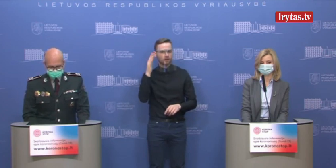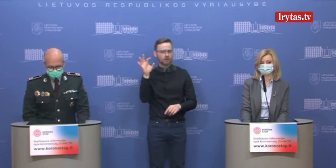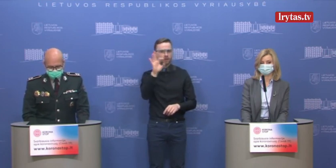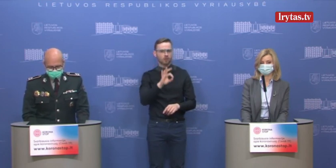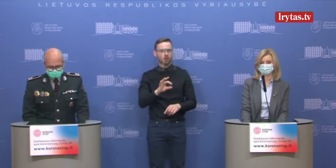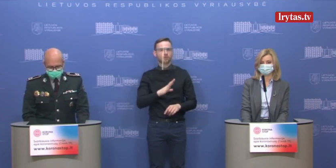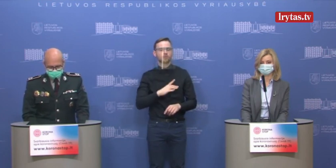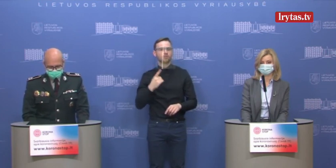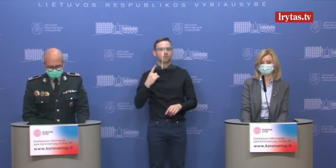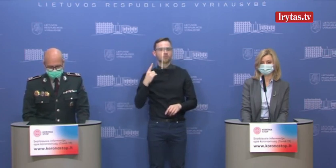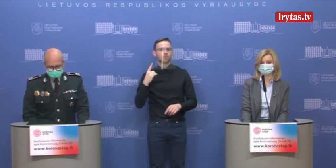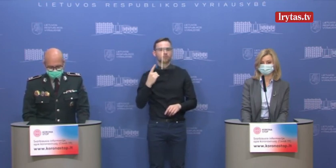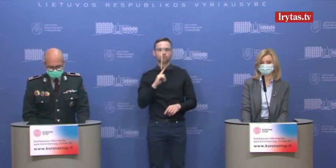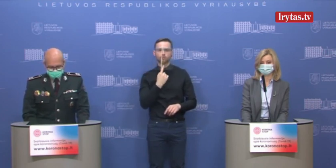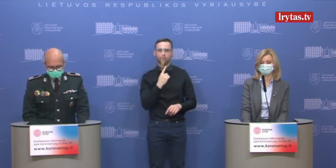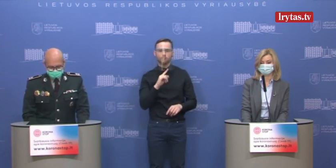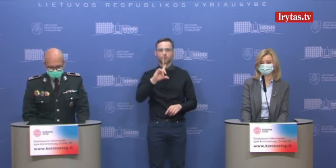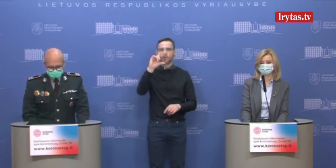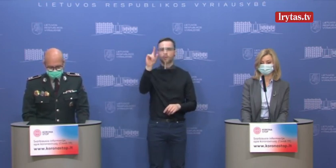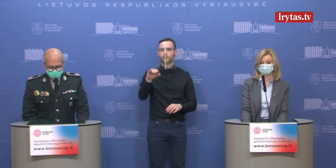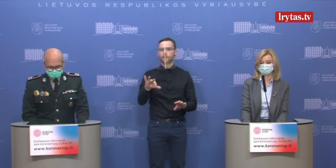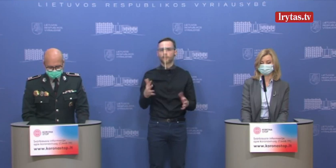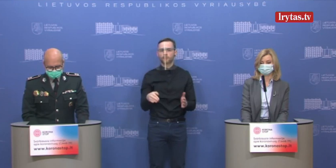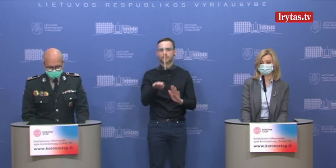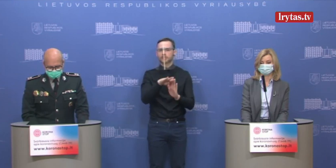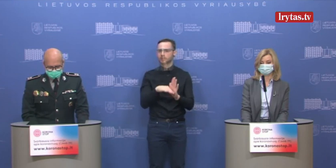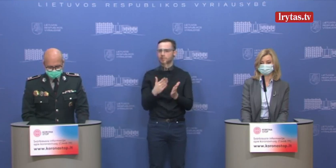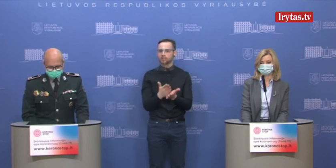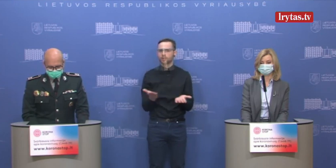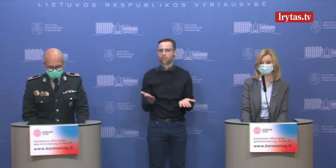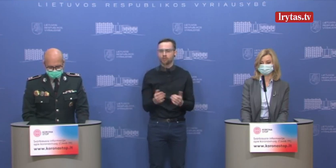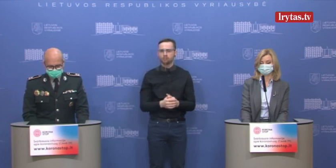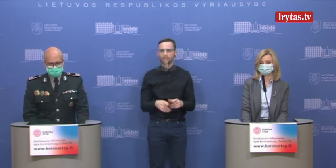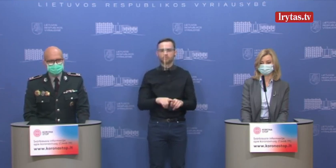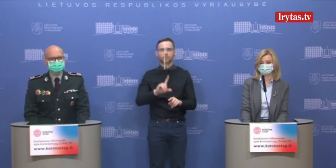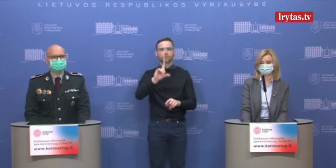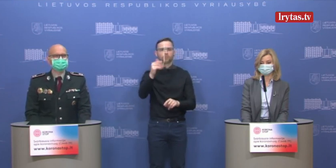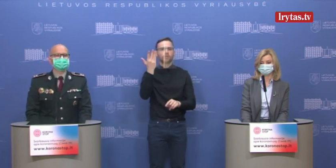bet ir Suomiją, tai galbūt galite irgi preliminariai pasakyti, kada būtų tos